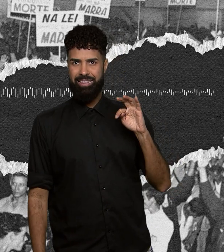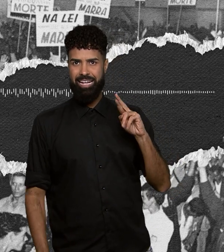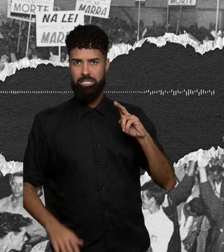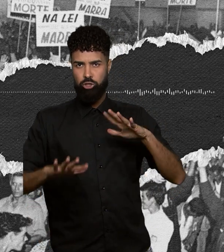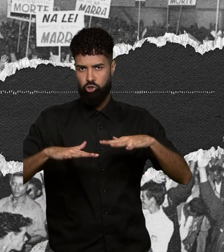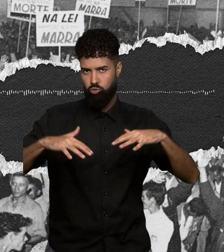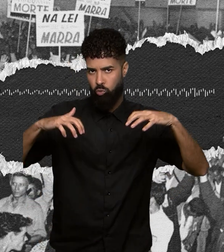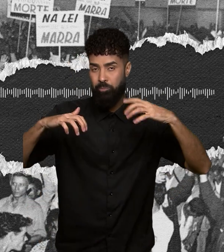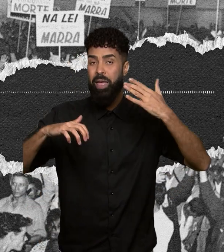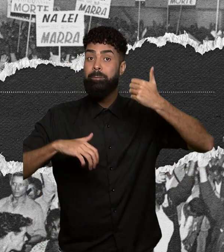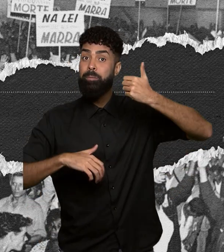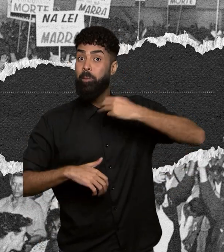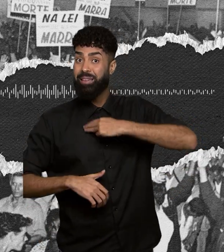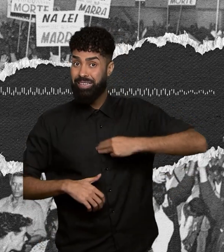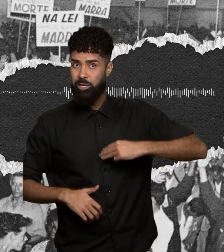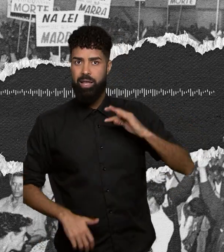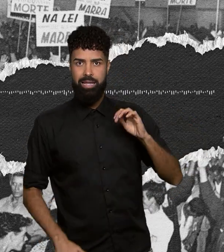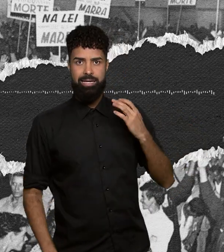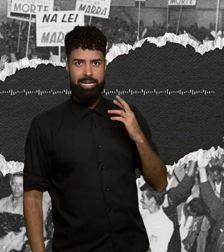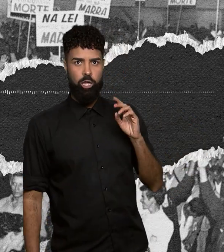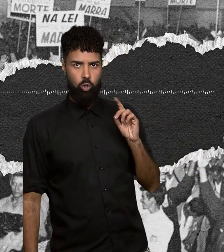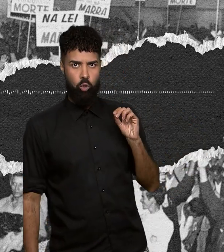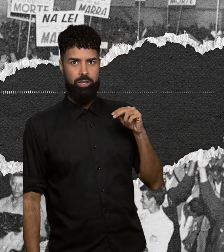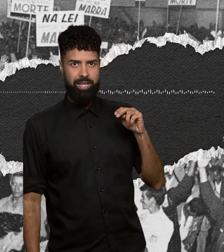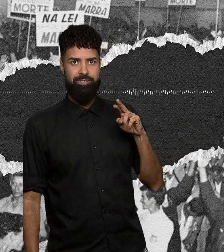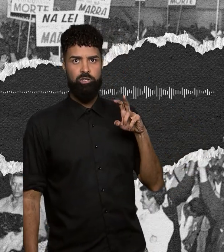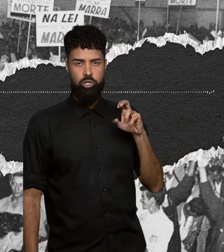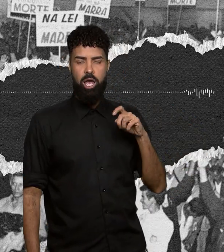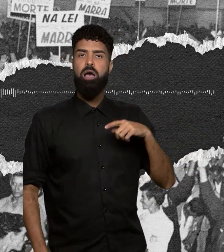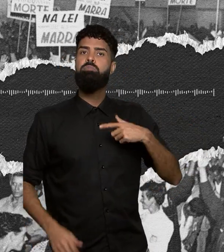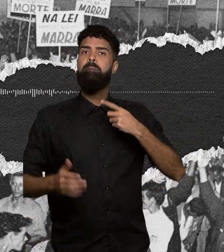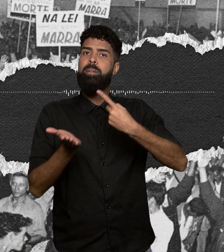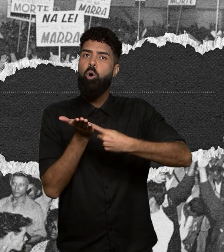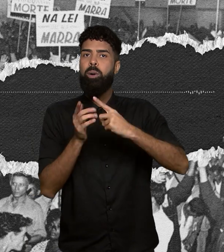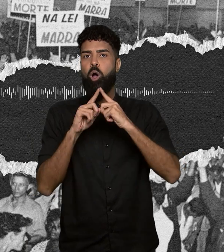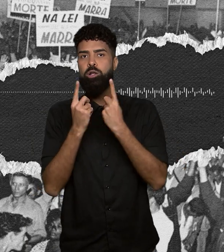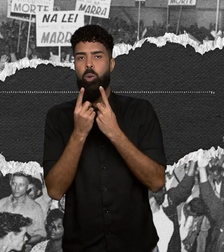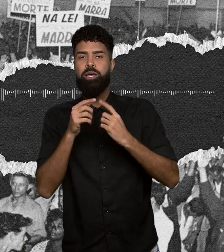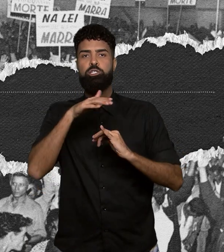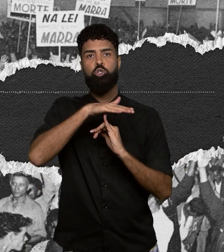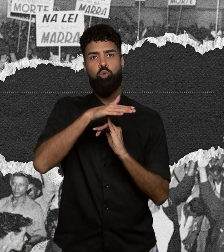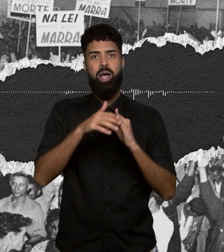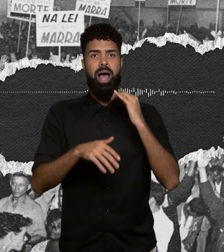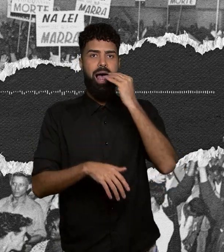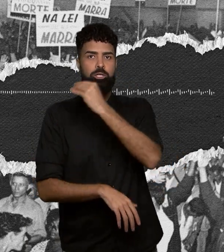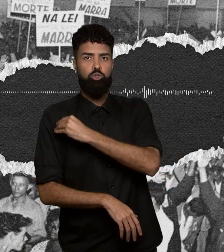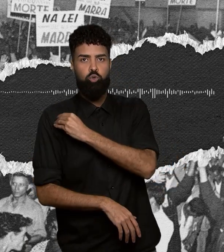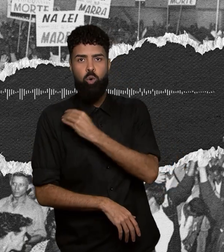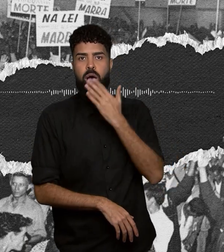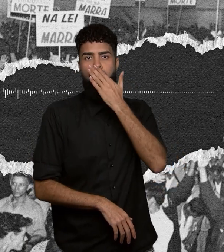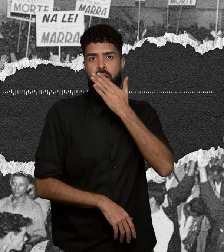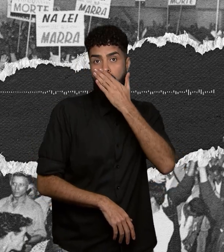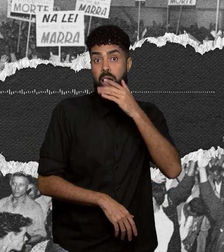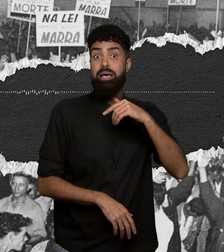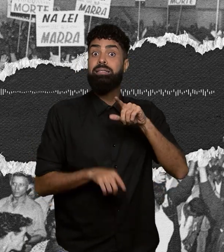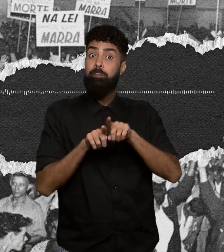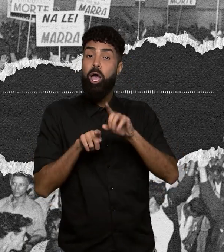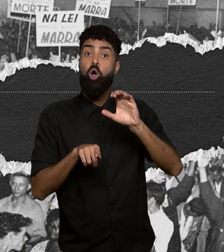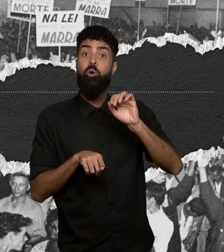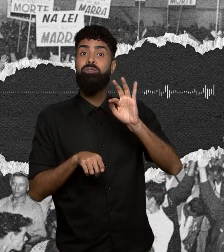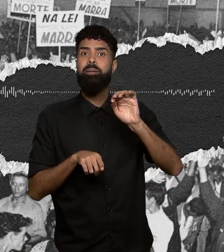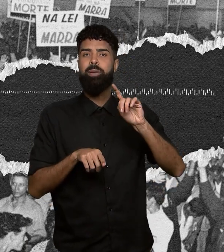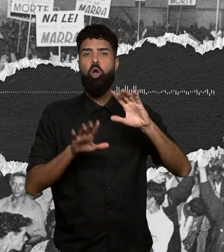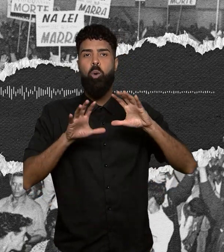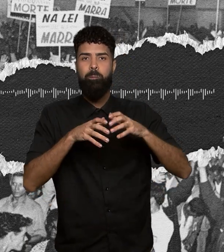primeiro-ministro Tancredo Neves comandou a reunião com o Instituto do açúcar e álcool e a Cofap a comissão Federal de abastecimento e